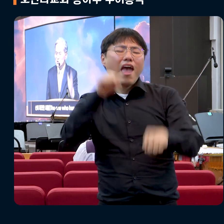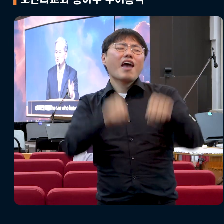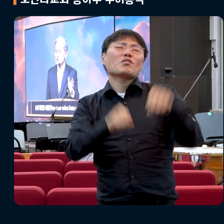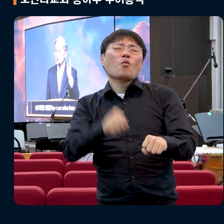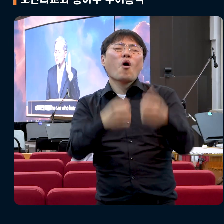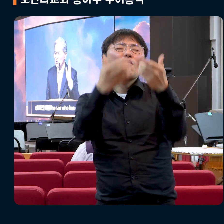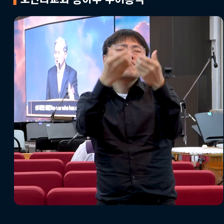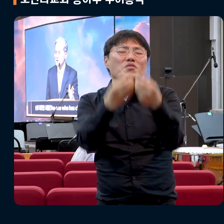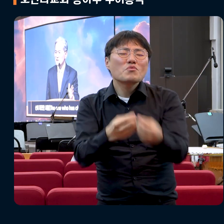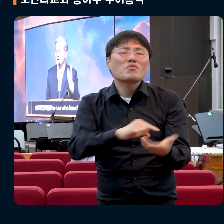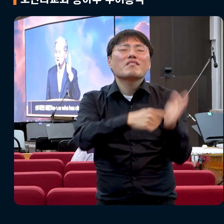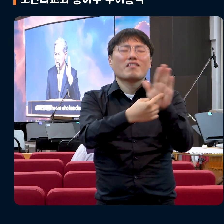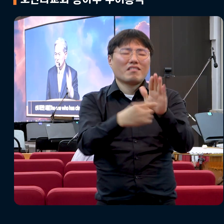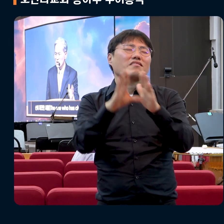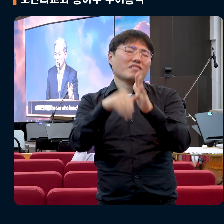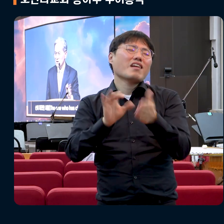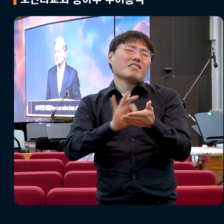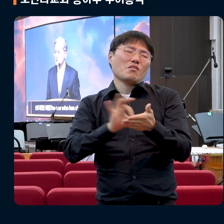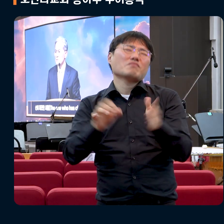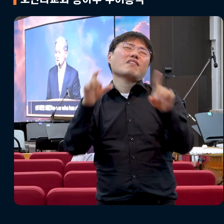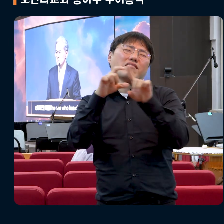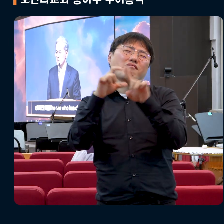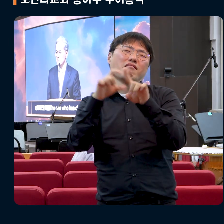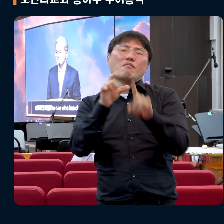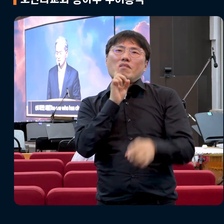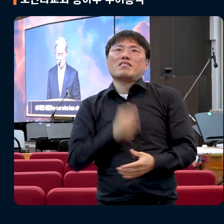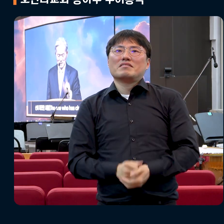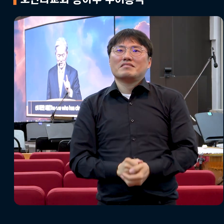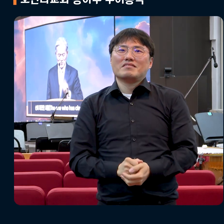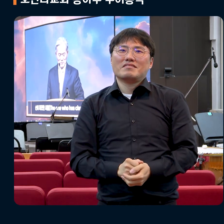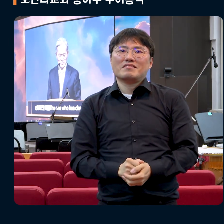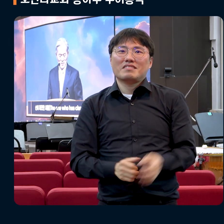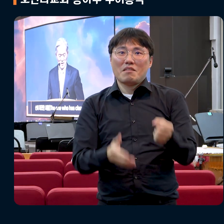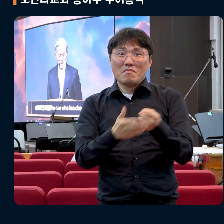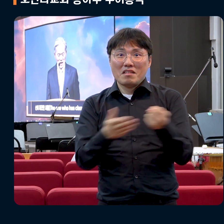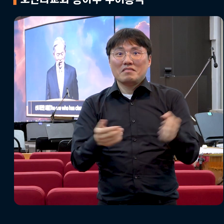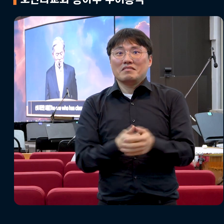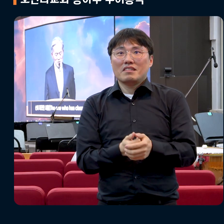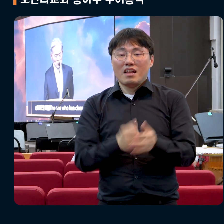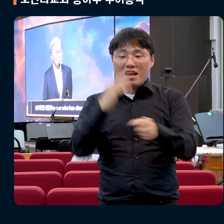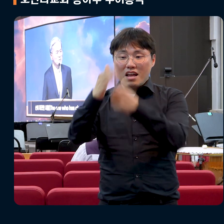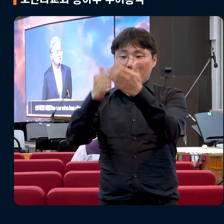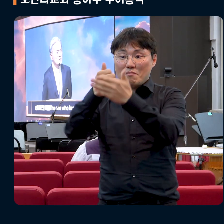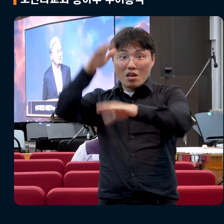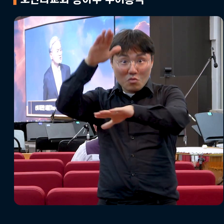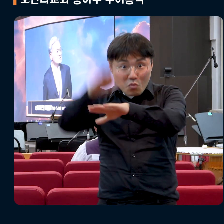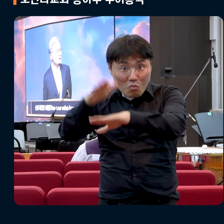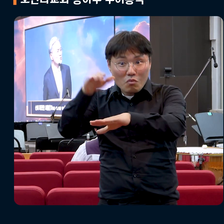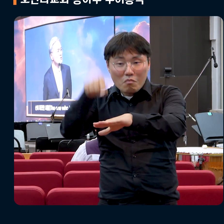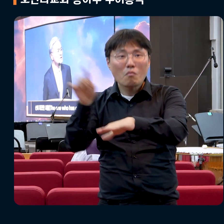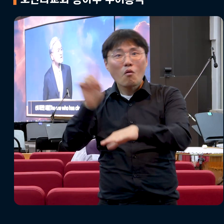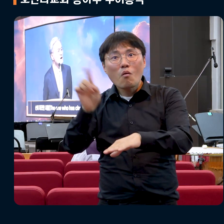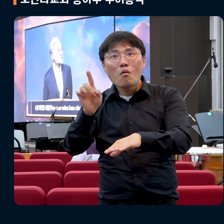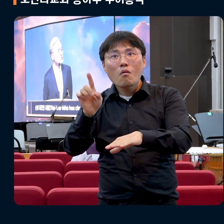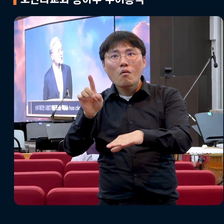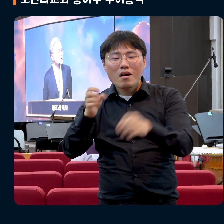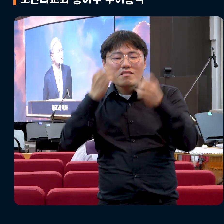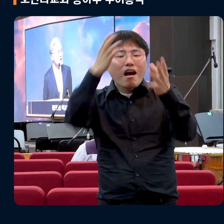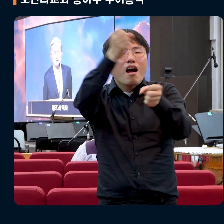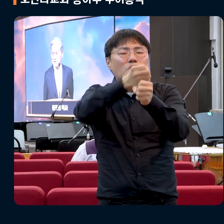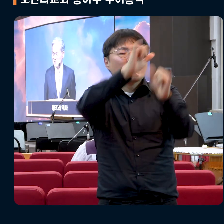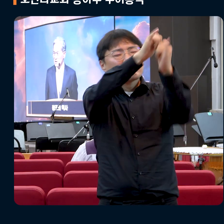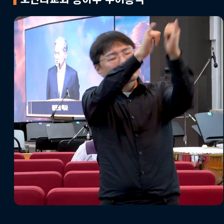행동을 비유적으로 표현할 때 사용하는 그런 말입니다. 그래서 하나님의 손, 이것은 때로